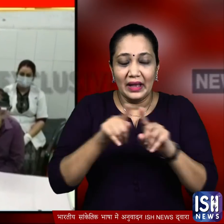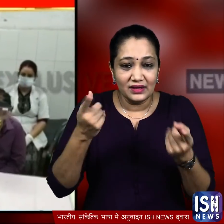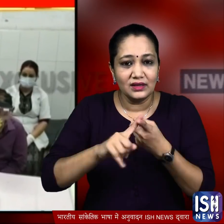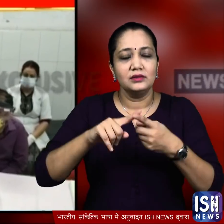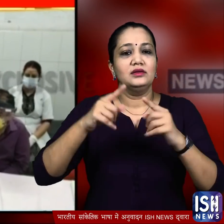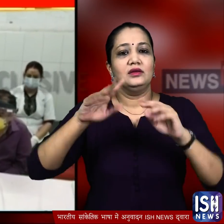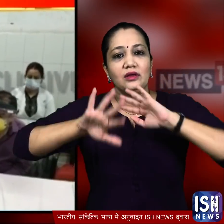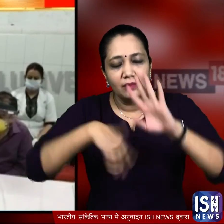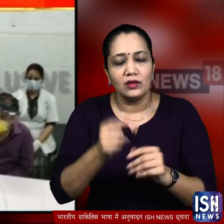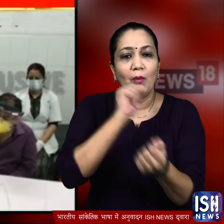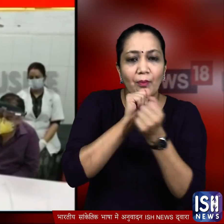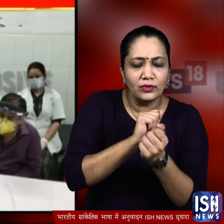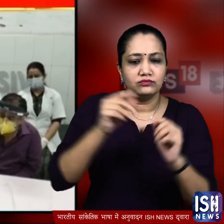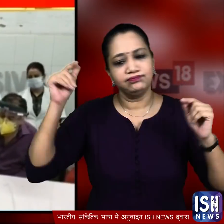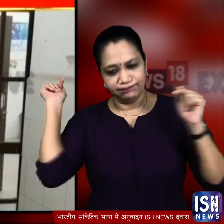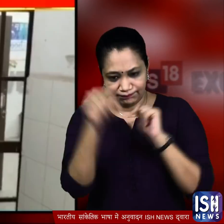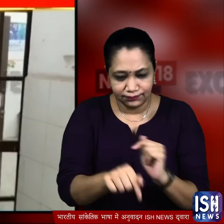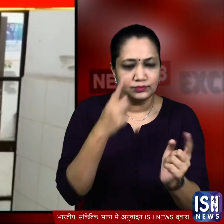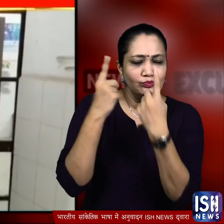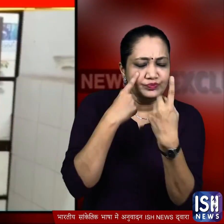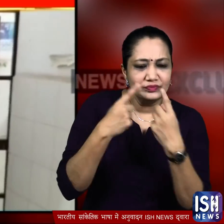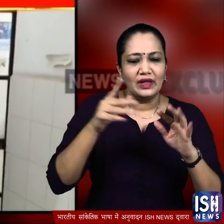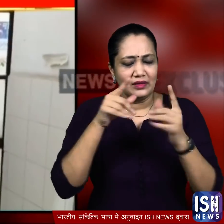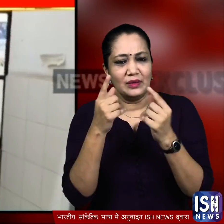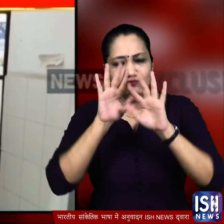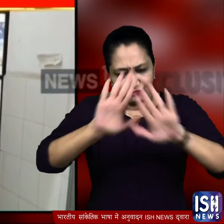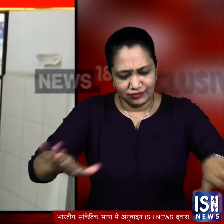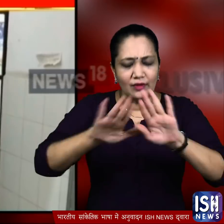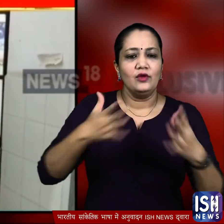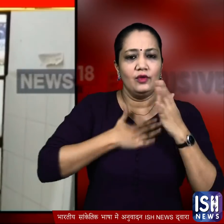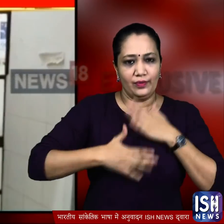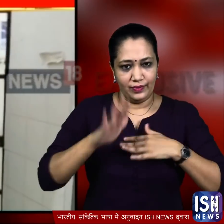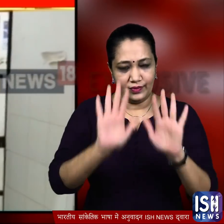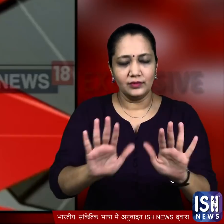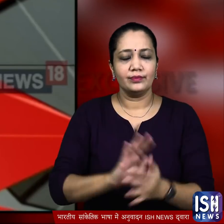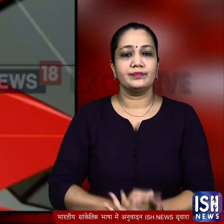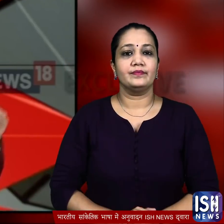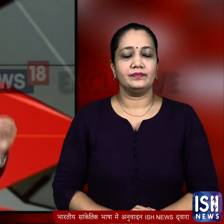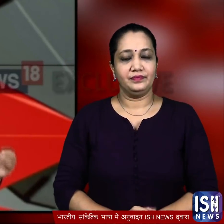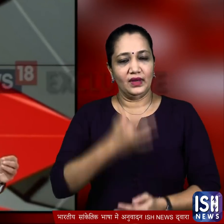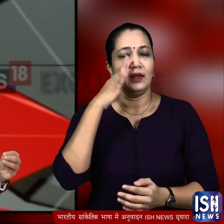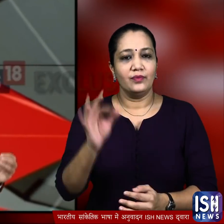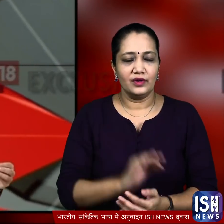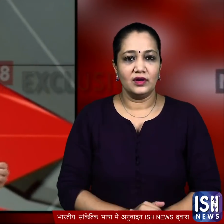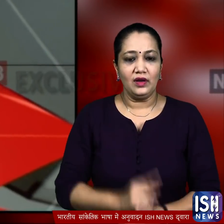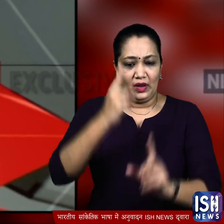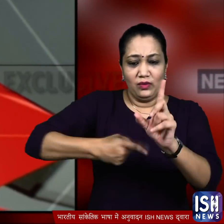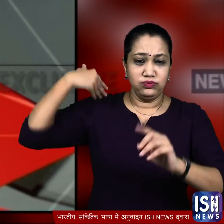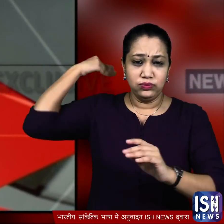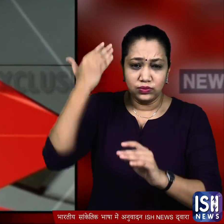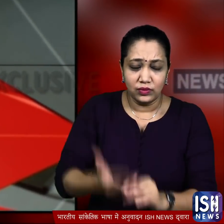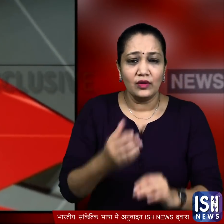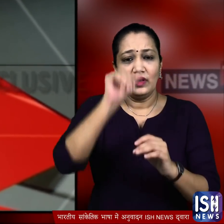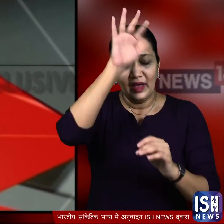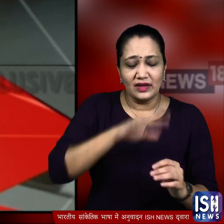इस हंगामे की जानकारी मिलने के बाद कुछ पुलिस वाले वहां पहुंचे और बवाल कर रहे लोगों को शांत कराया। सौभाग्य की एक बात यह कि पिछले